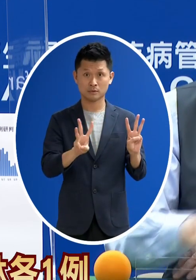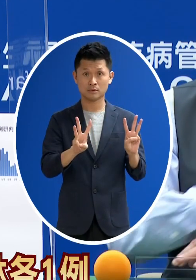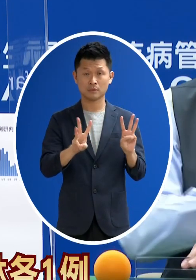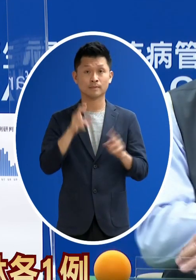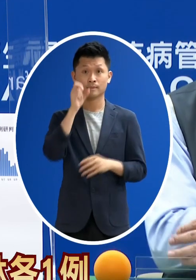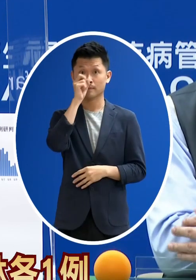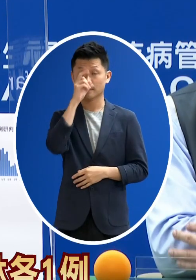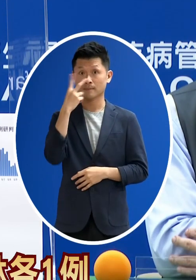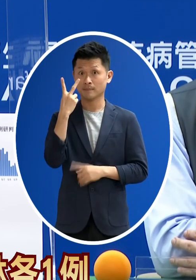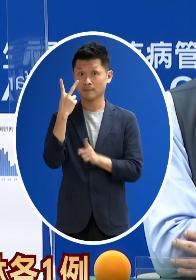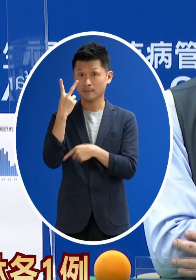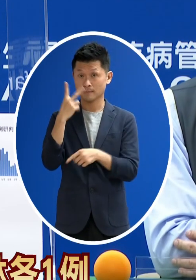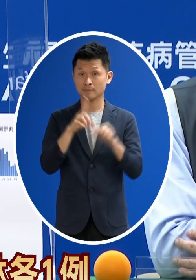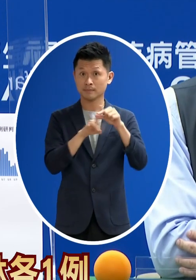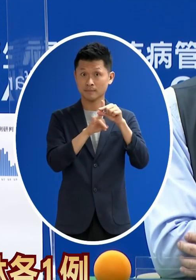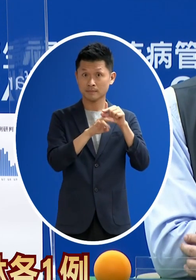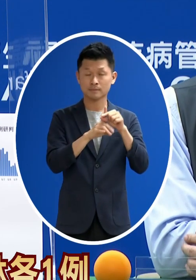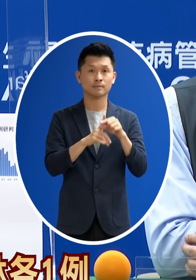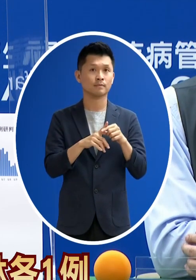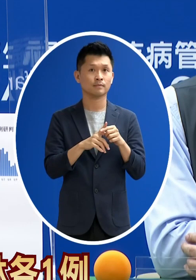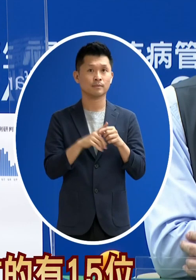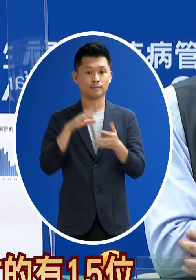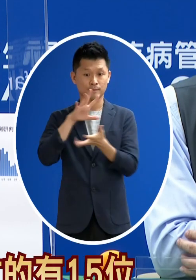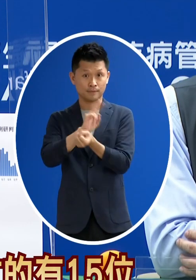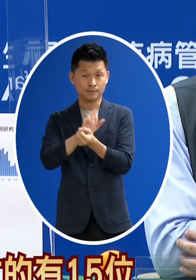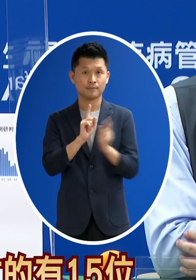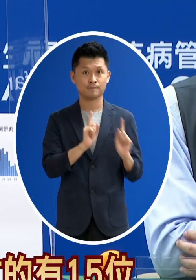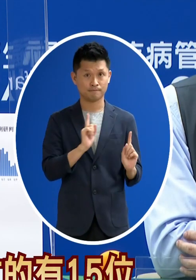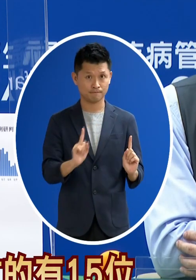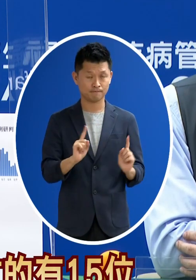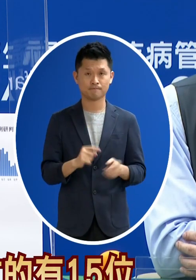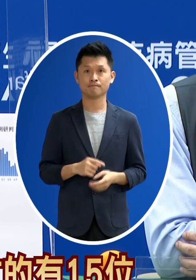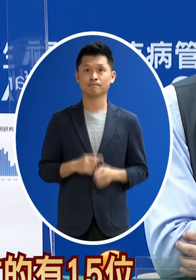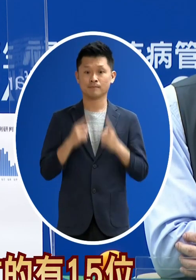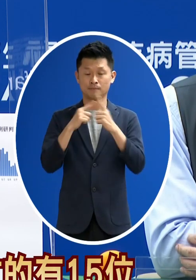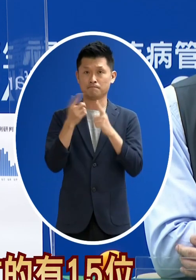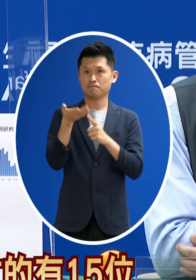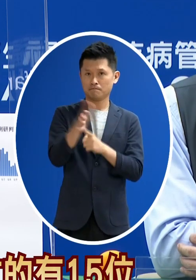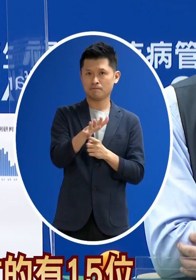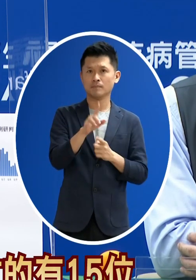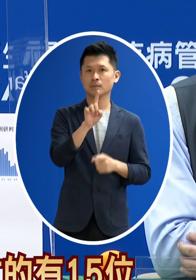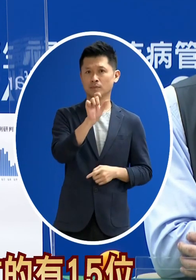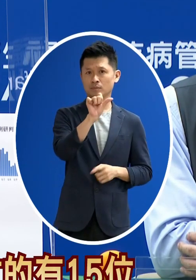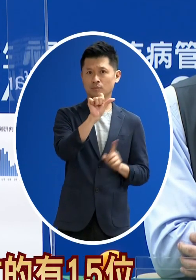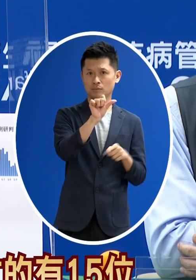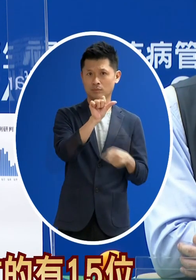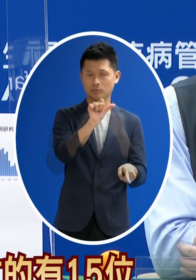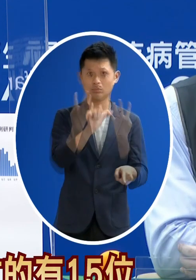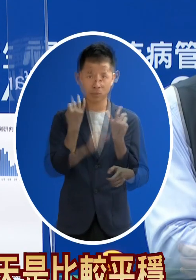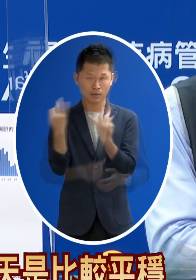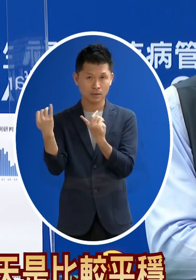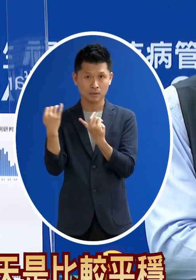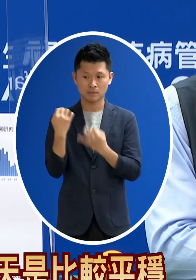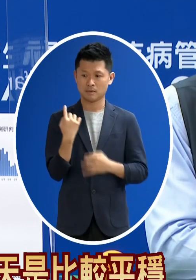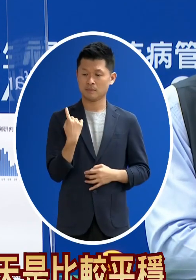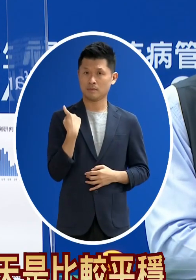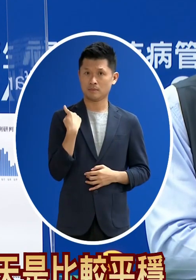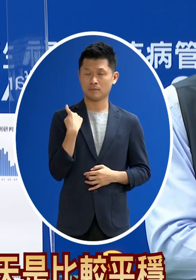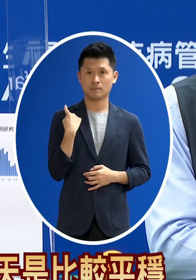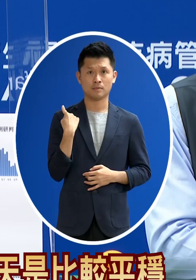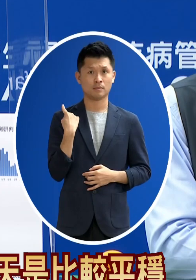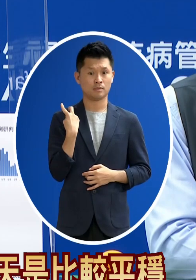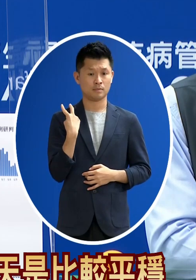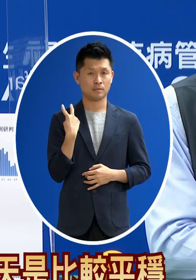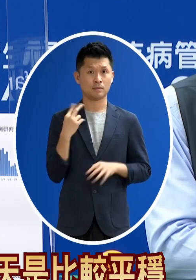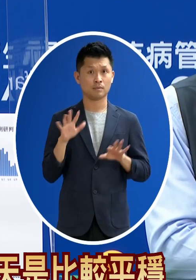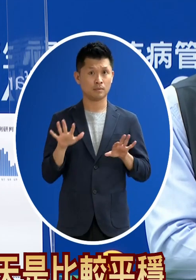宜兰2例，台中市云林各1例哈，那死亡的是有15位。死亡的有15位，整个确诊的病